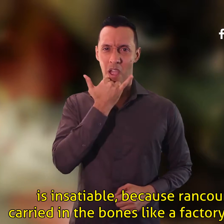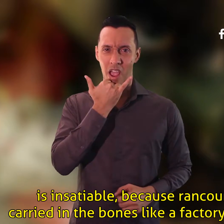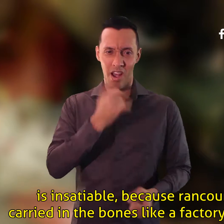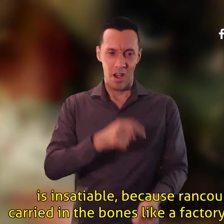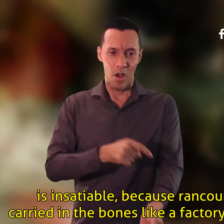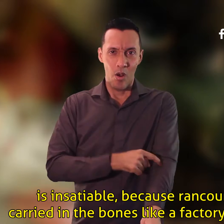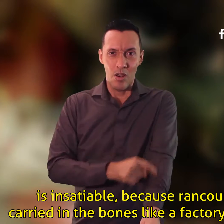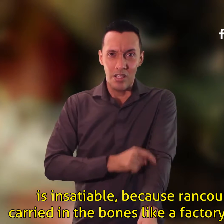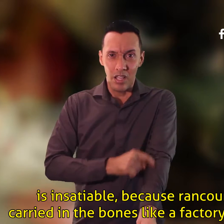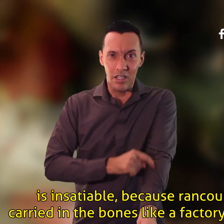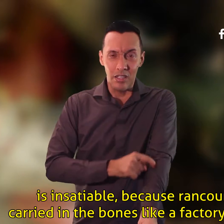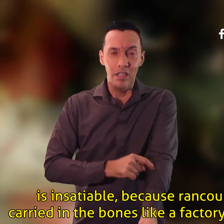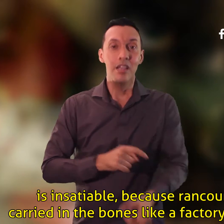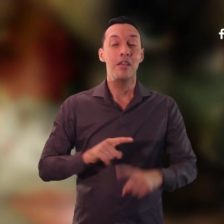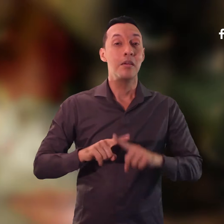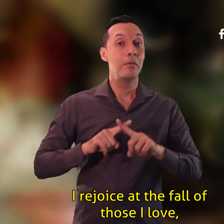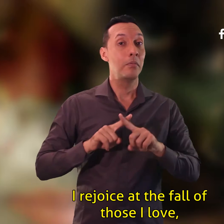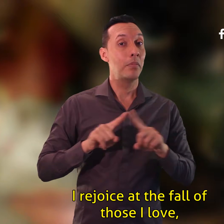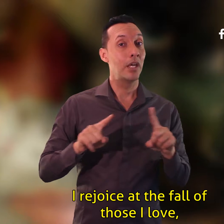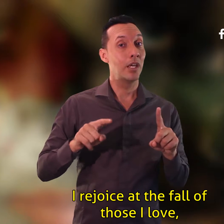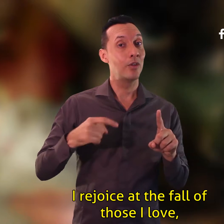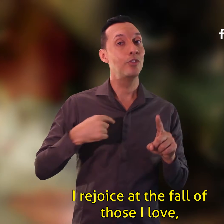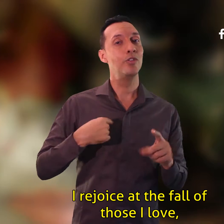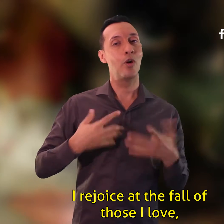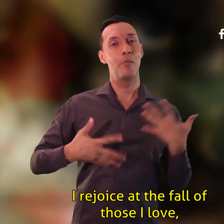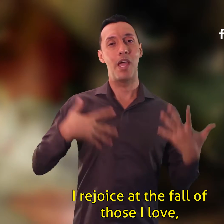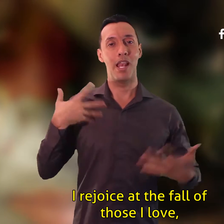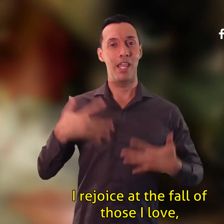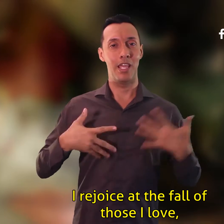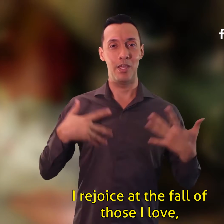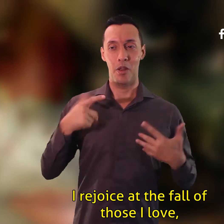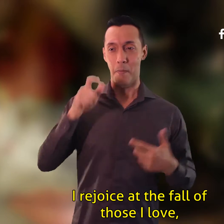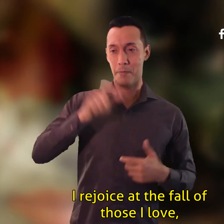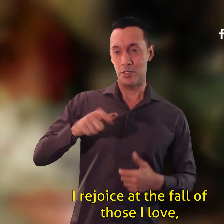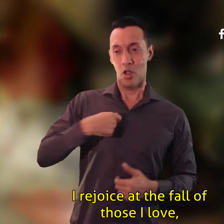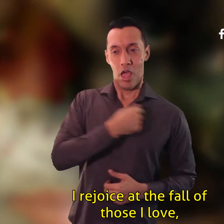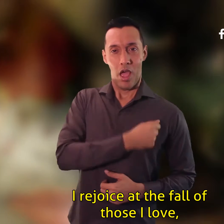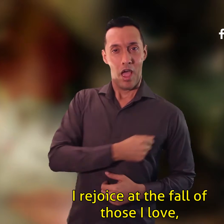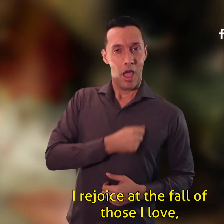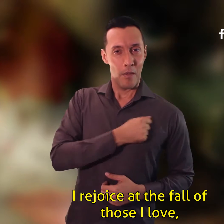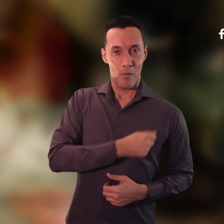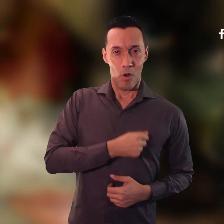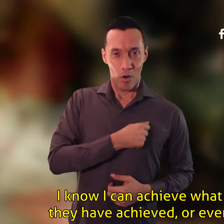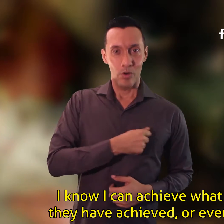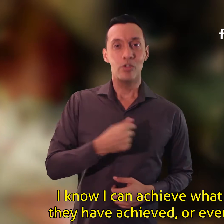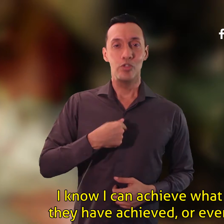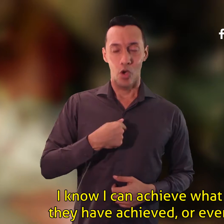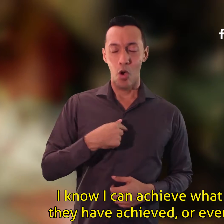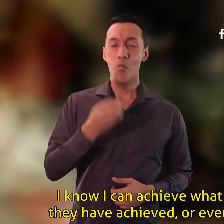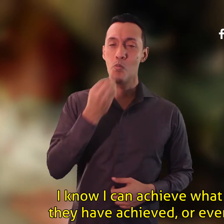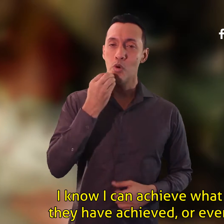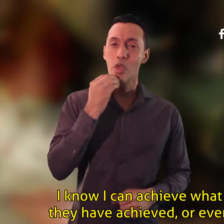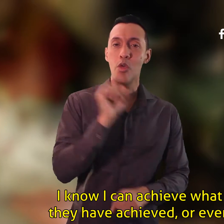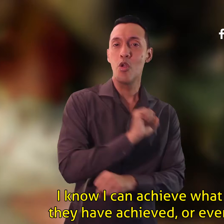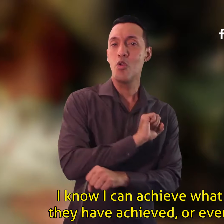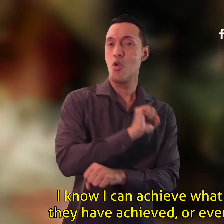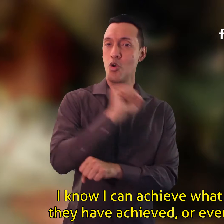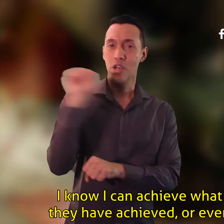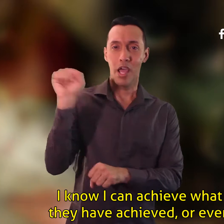los huesos como una marca de fábrica me alegra la caída de los que amo sé que puedo conseguir